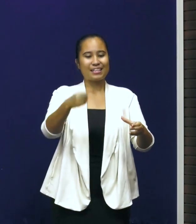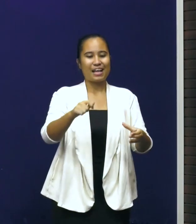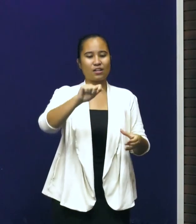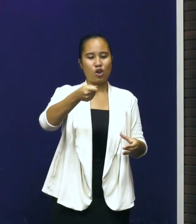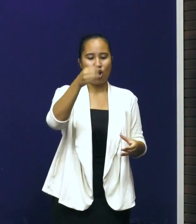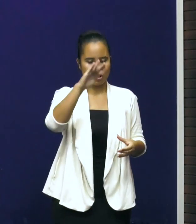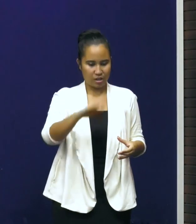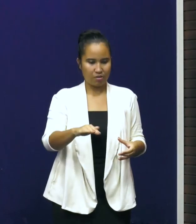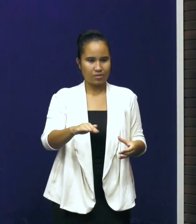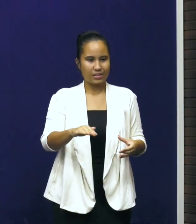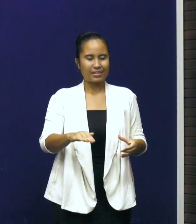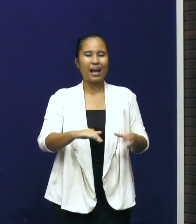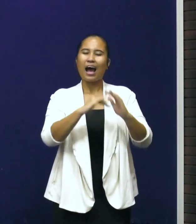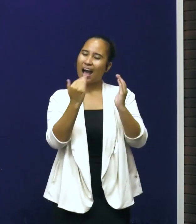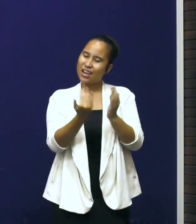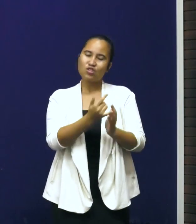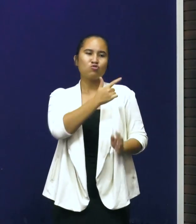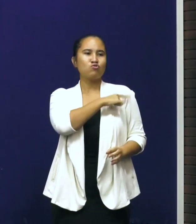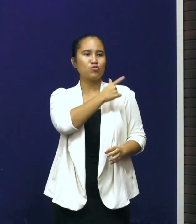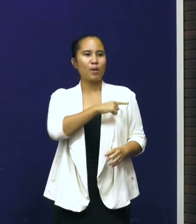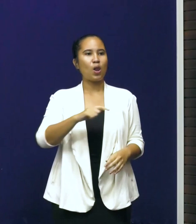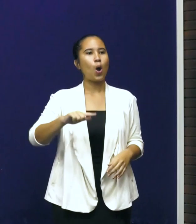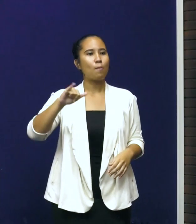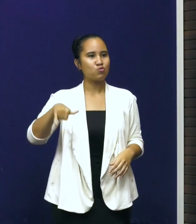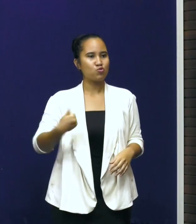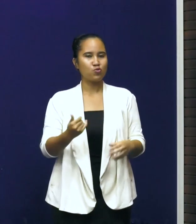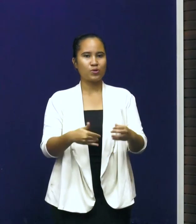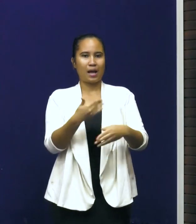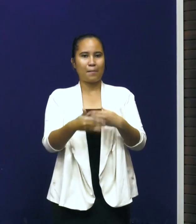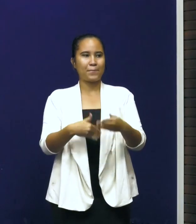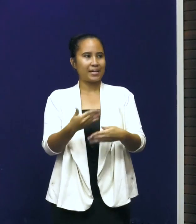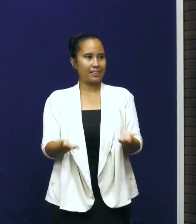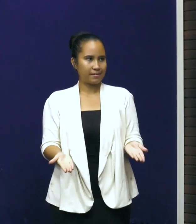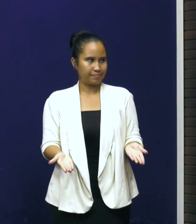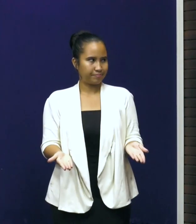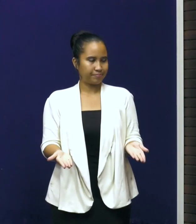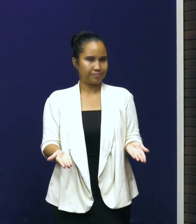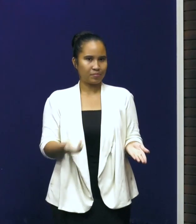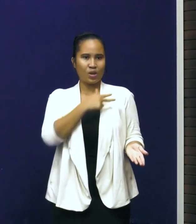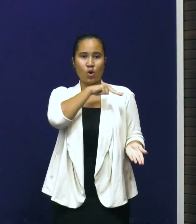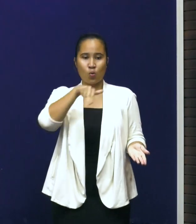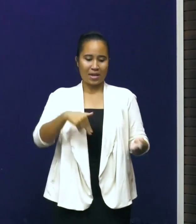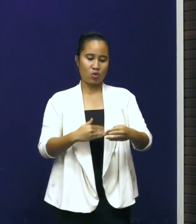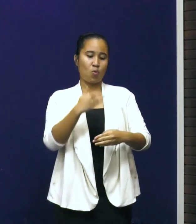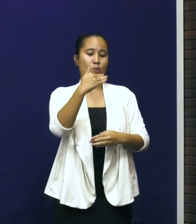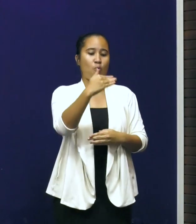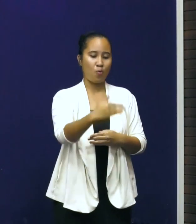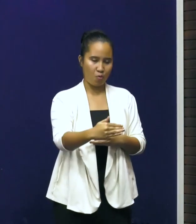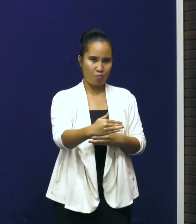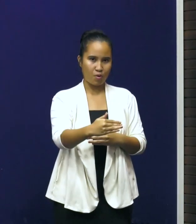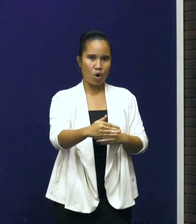een herstaat mogelijk is van de casinos als dit alles achter de rug is. Dat gezegd hebben we dat we zijn in een overgang tot een